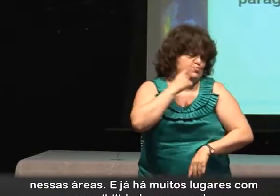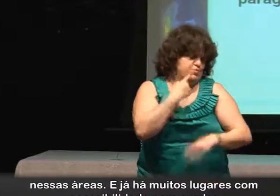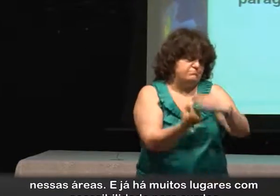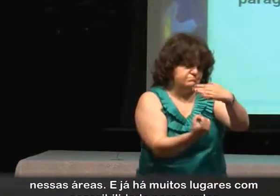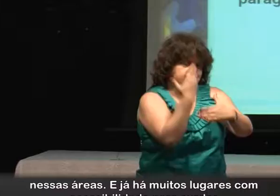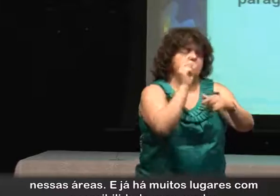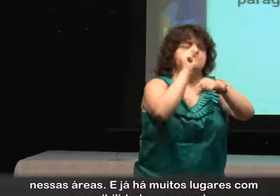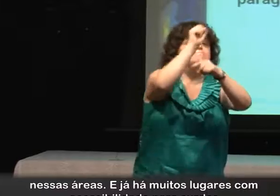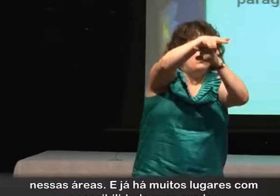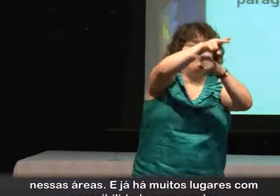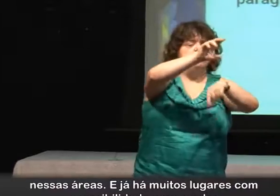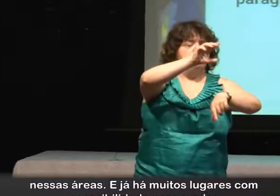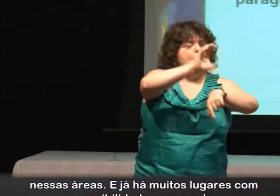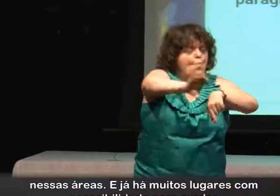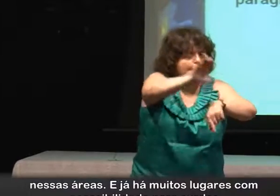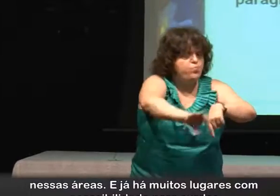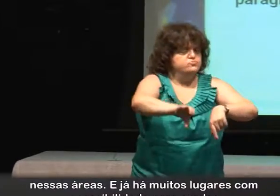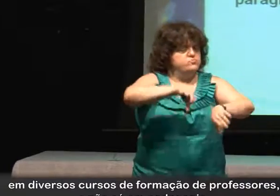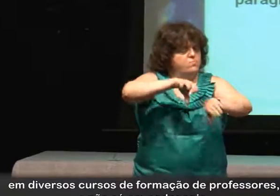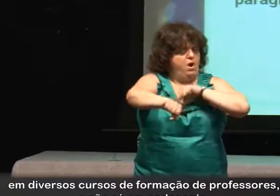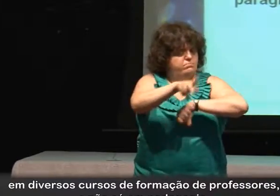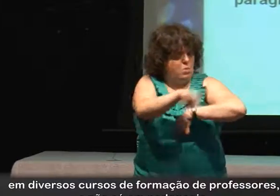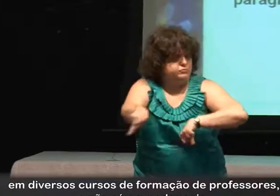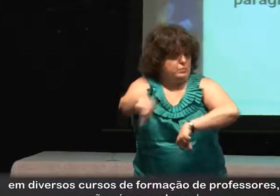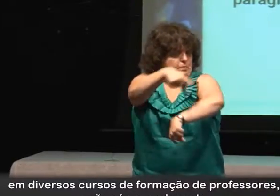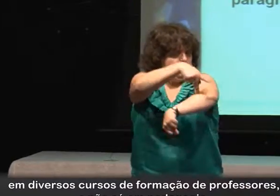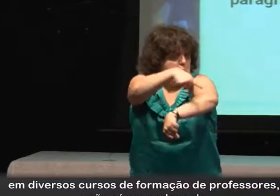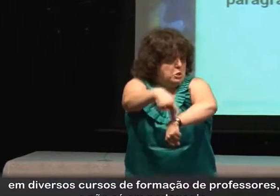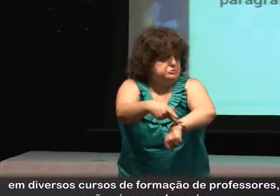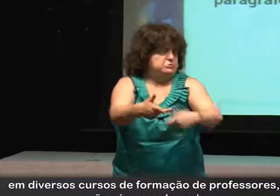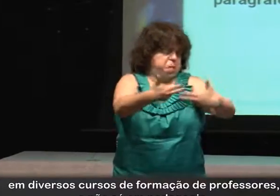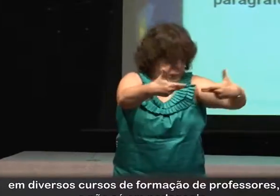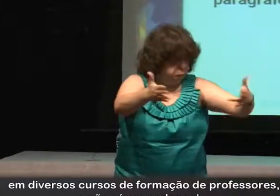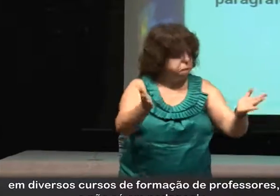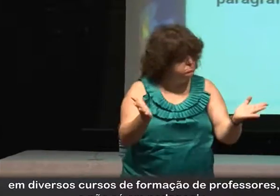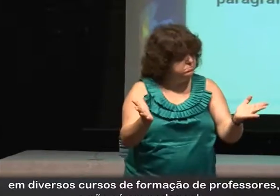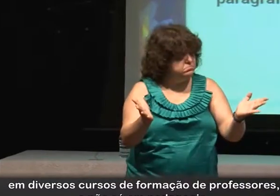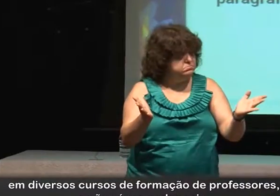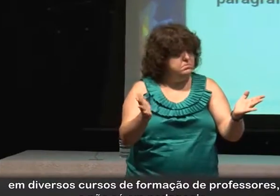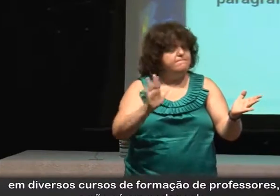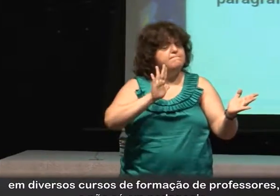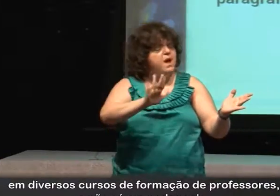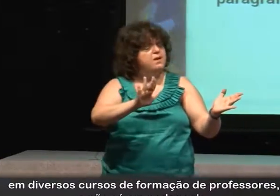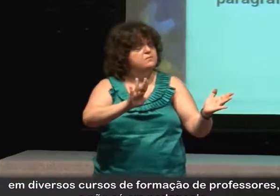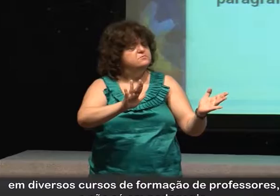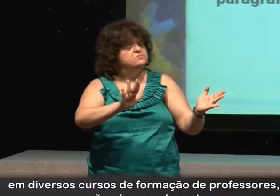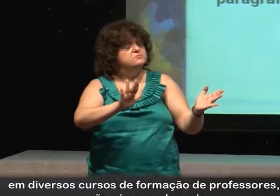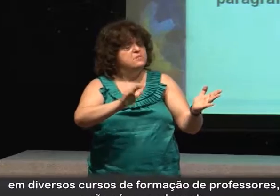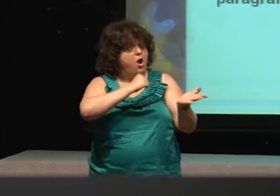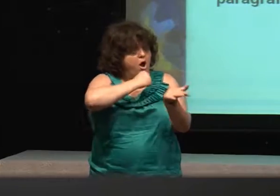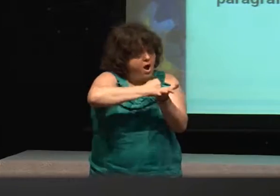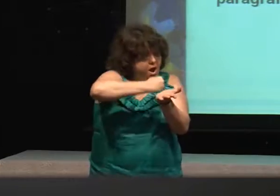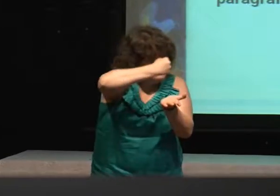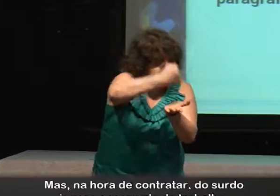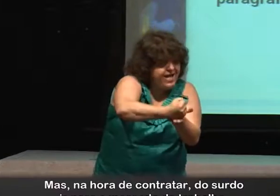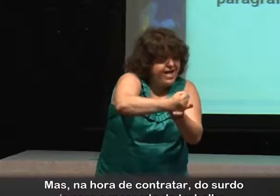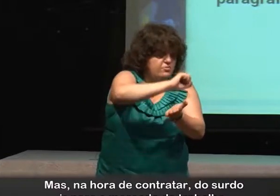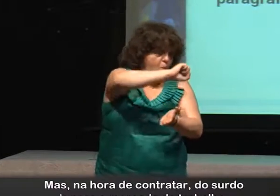há acessibilidade para surdos em diversos cursos de formação de professores, não só em pedagogia. Mas na hora